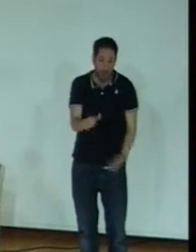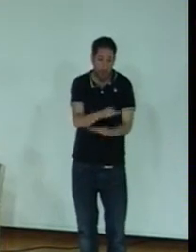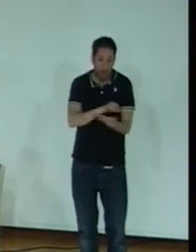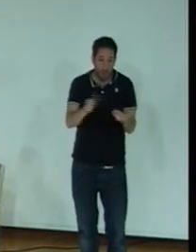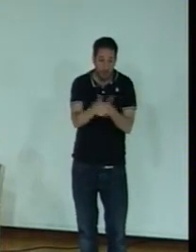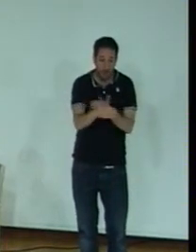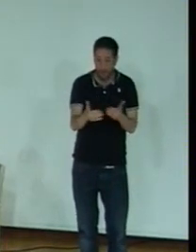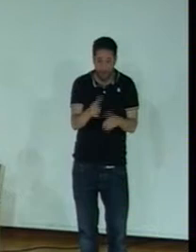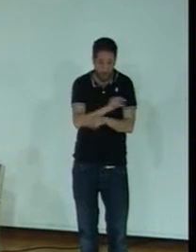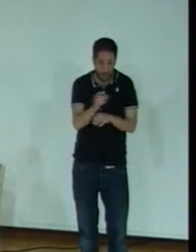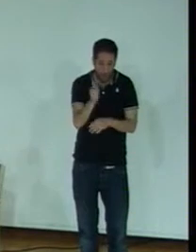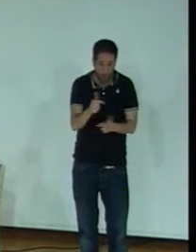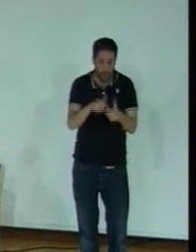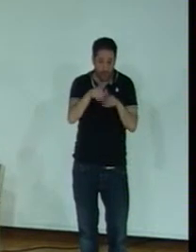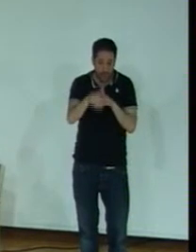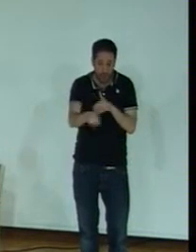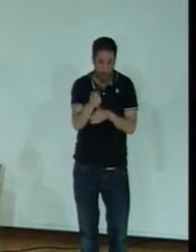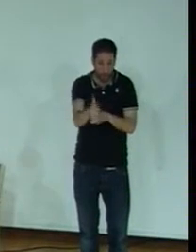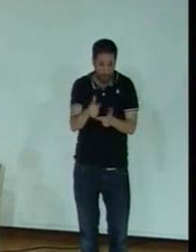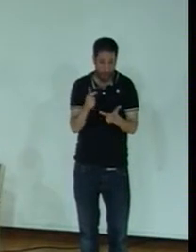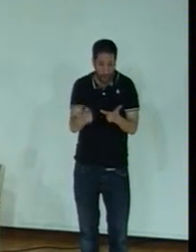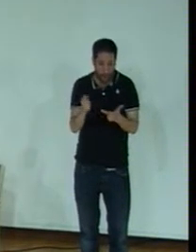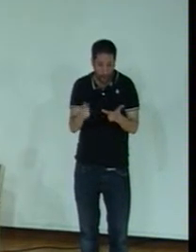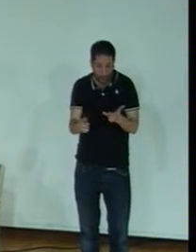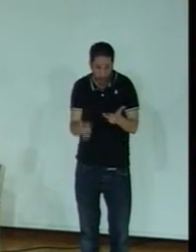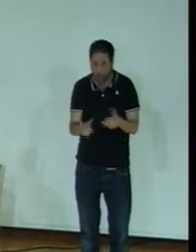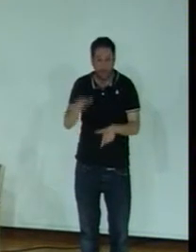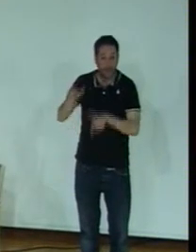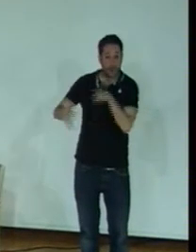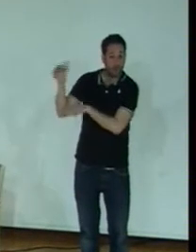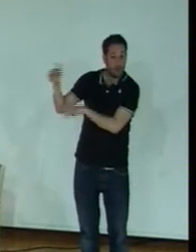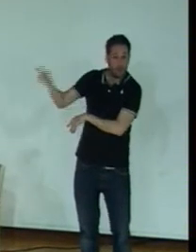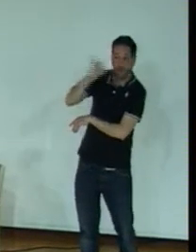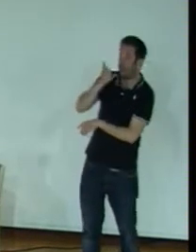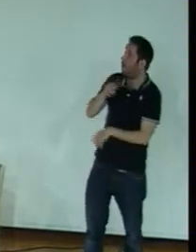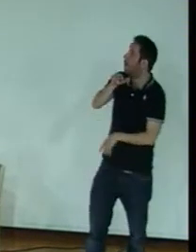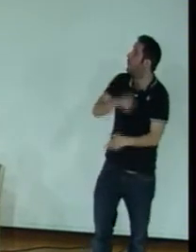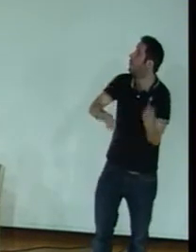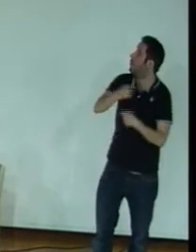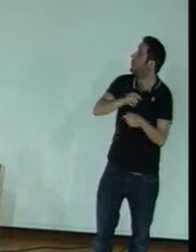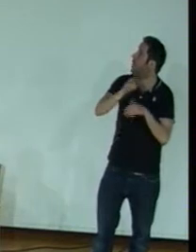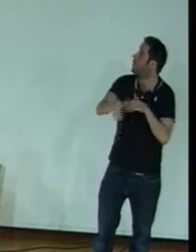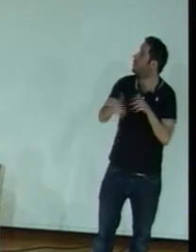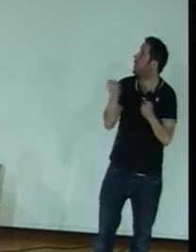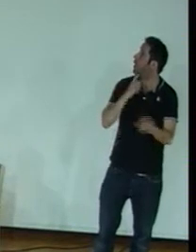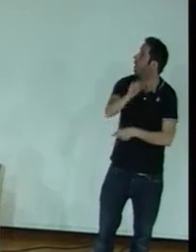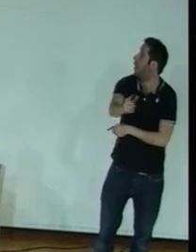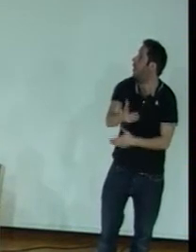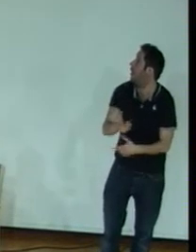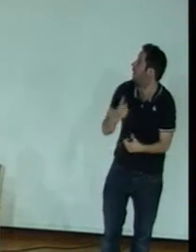mail, sécurisent assez peu leurs fichiers. Ben, j'ai régulièrement des employeurs qui m'appellent en me disant « le commercial est parti avec le fichier client, comment je fais ?»